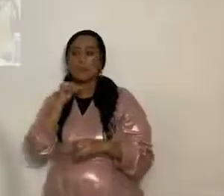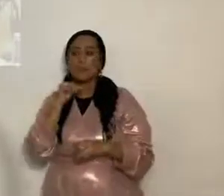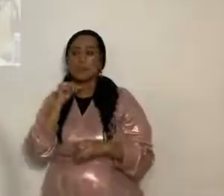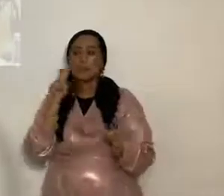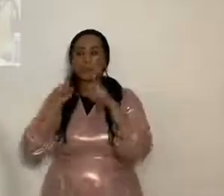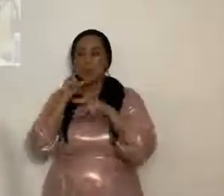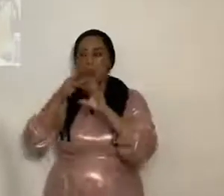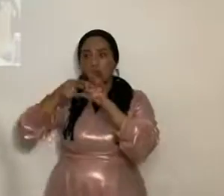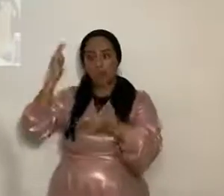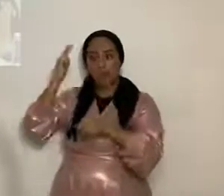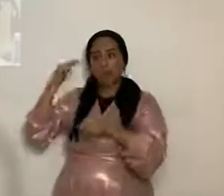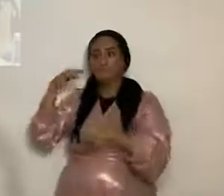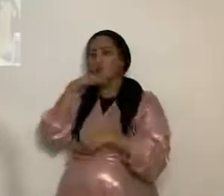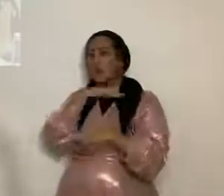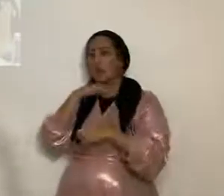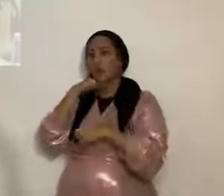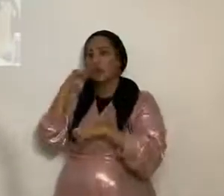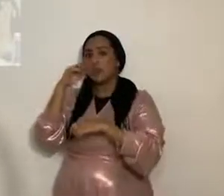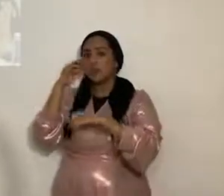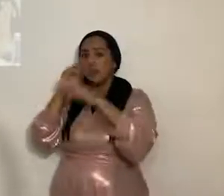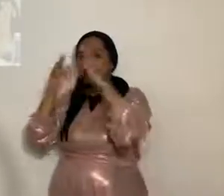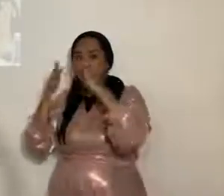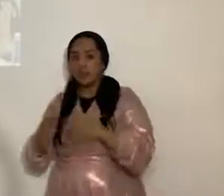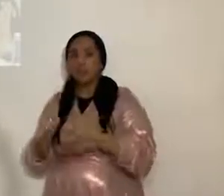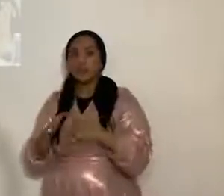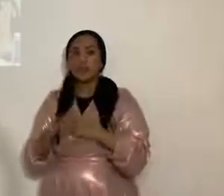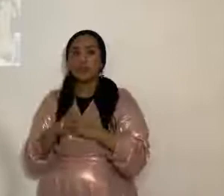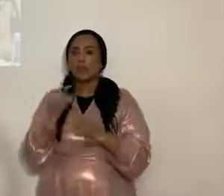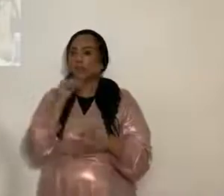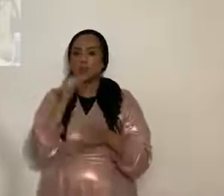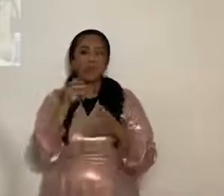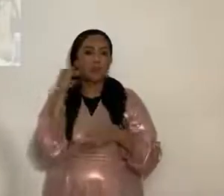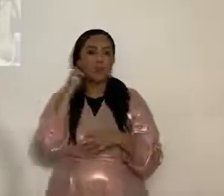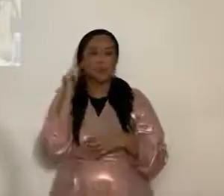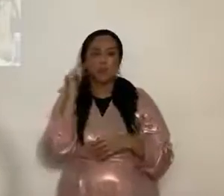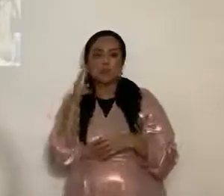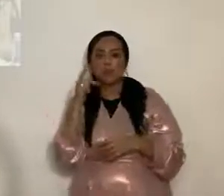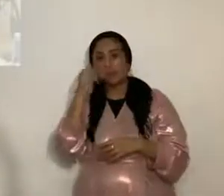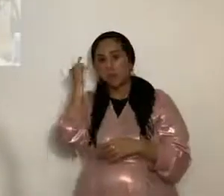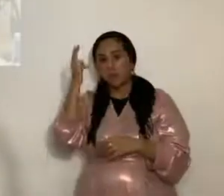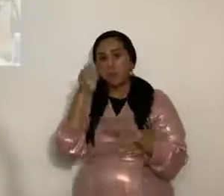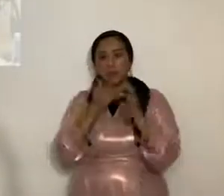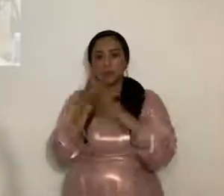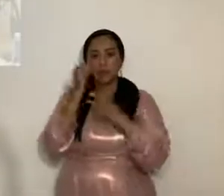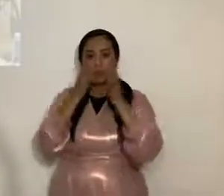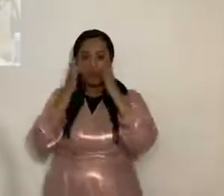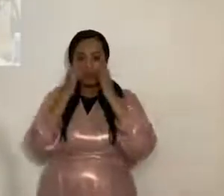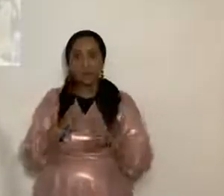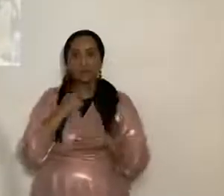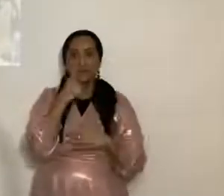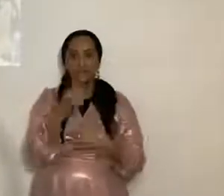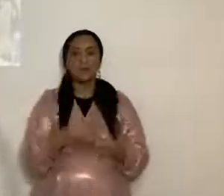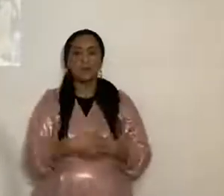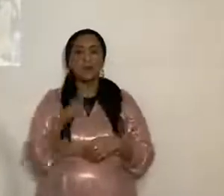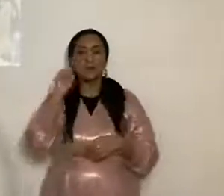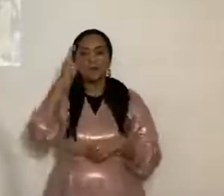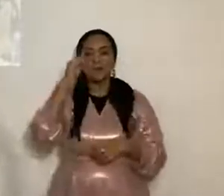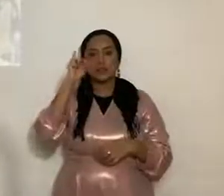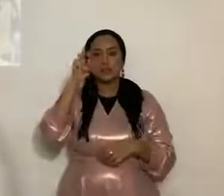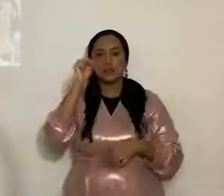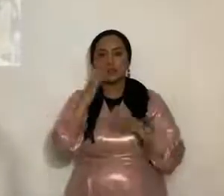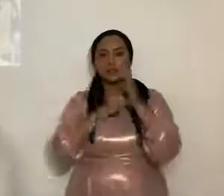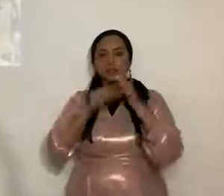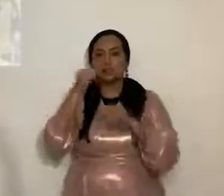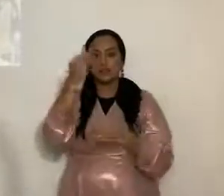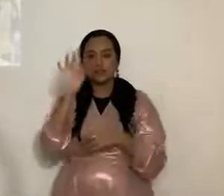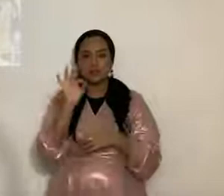falsos maestros y falsos profetas, no quieres escuchar a Yahweh, porque Yahweh a través de sus siervos dice así. Primera de Juan